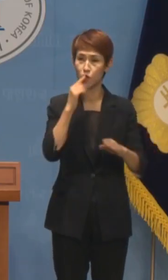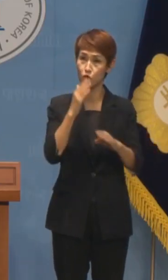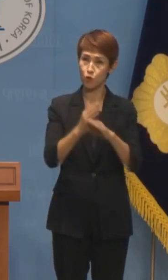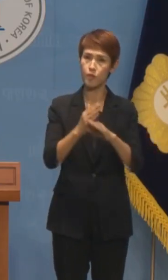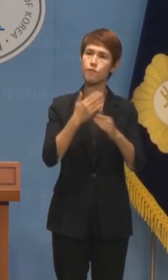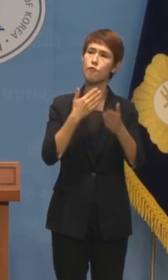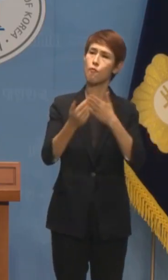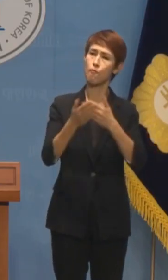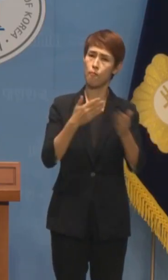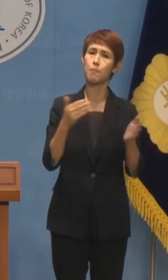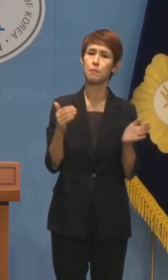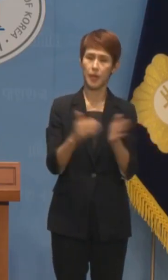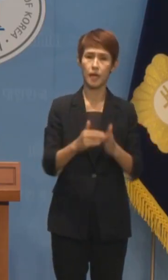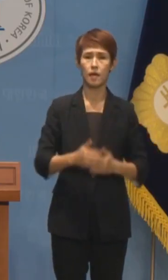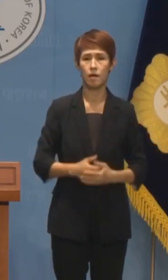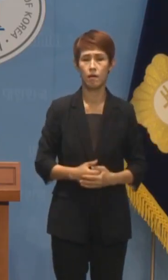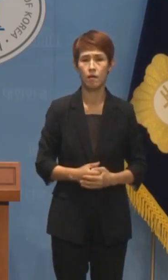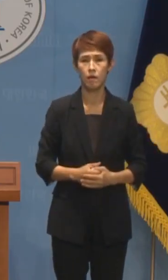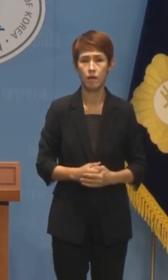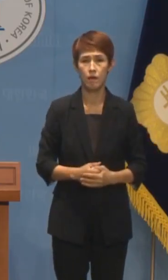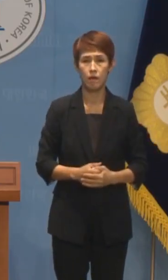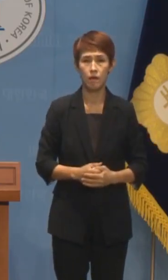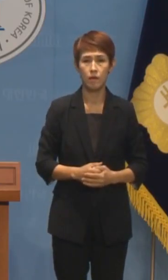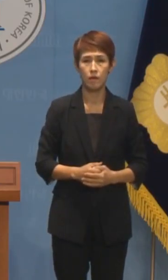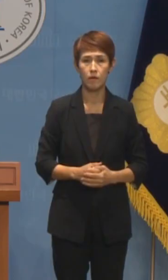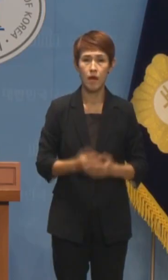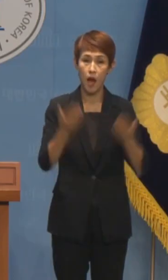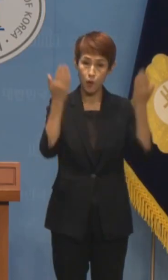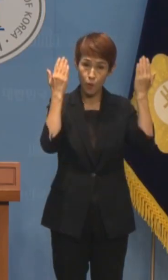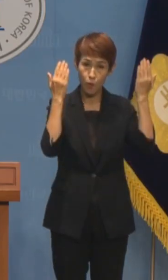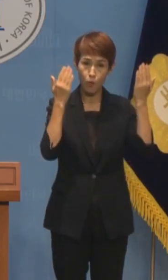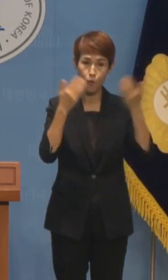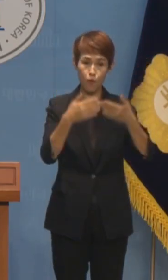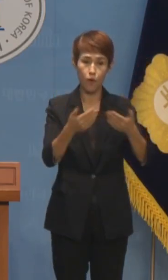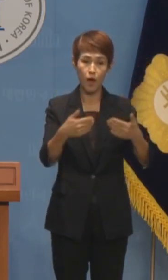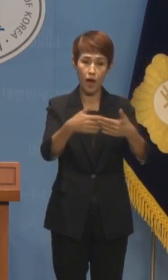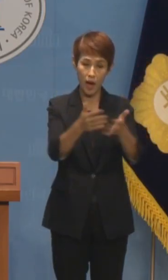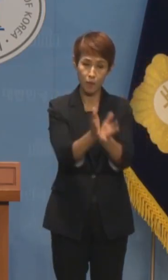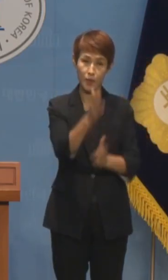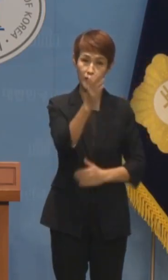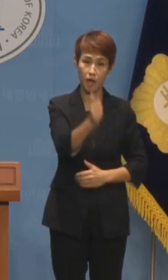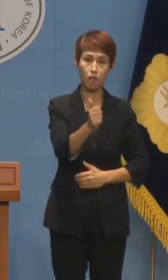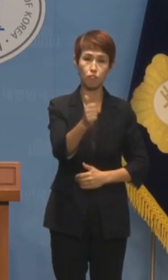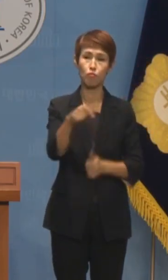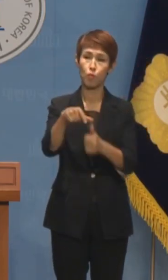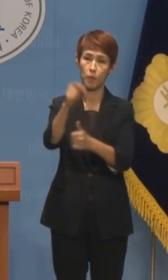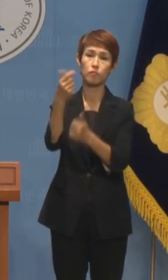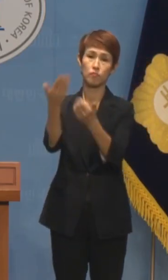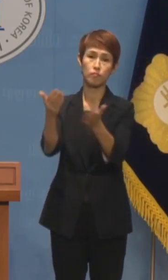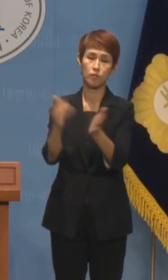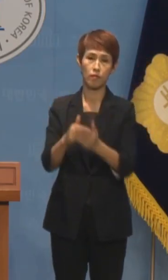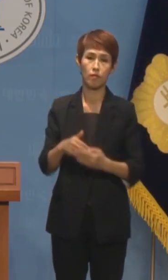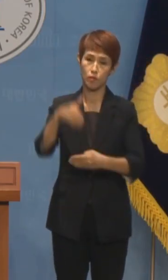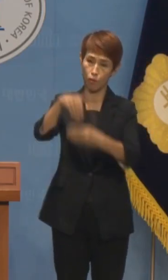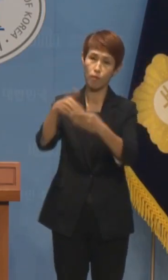몸으로 체득했습니다. 학급 회장도 본인들 손으로 뽑으며 자치를 실현하고